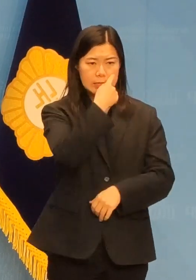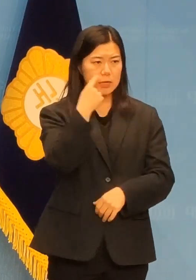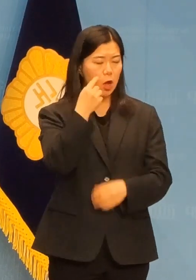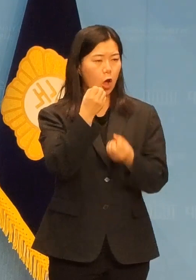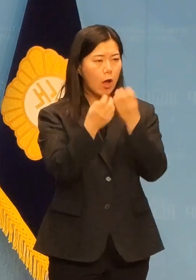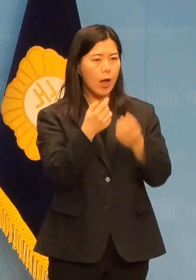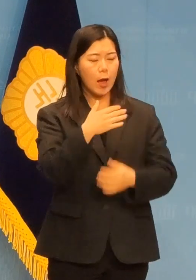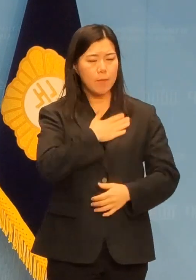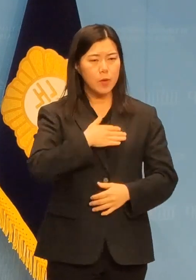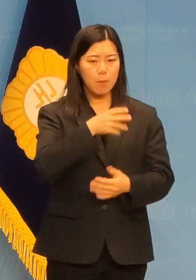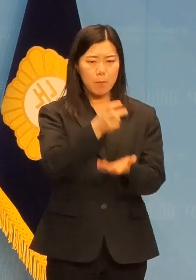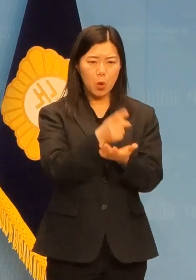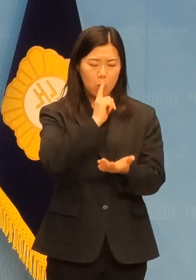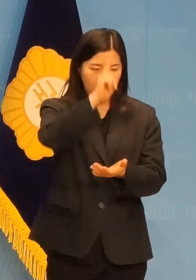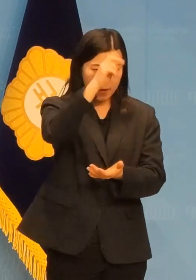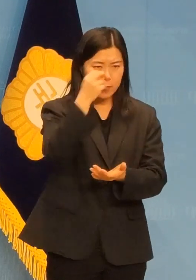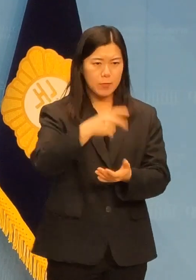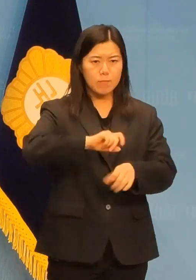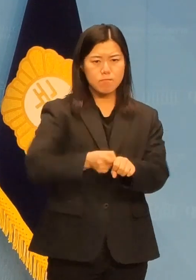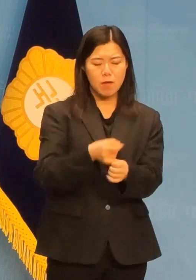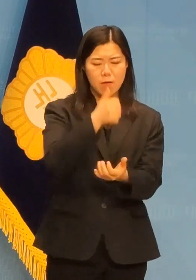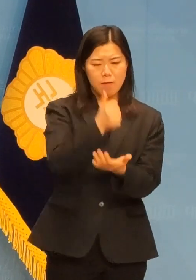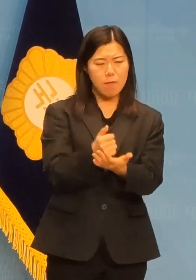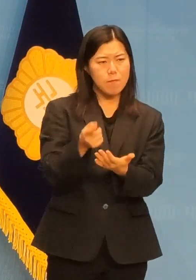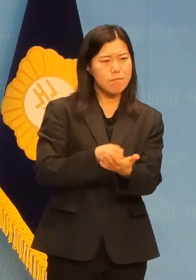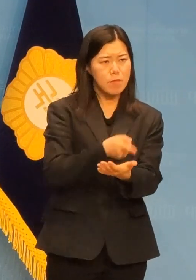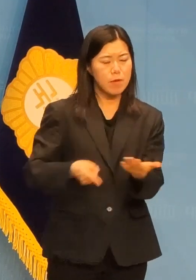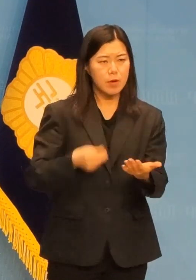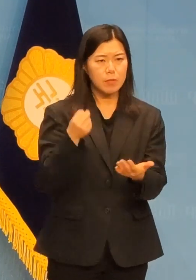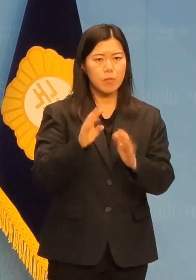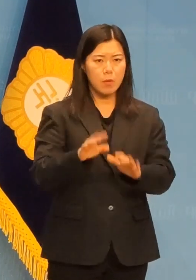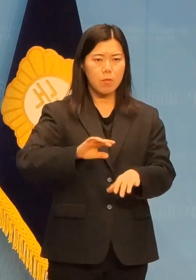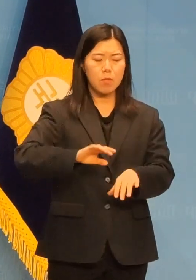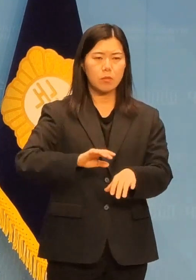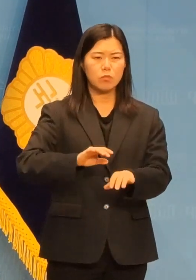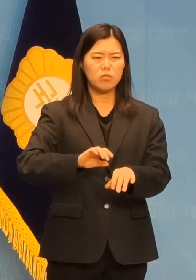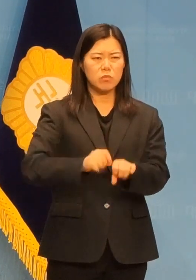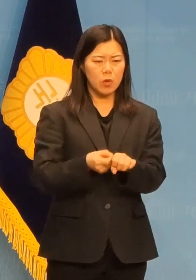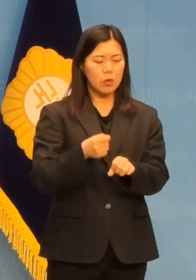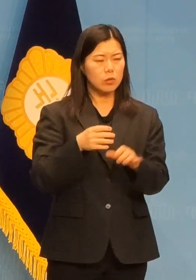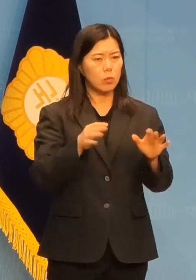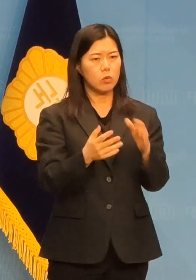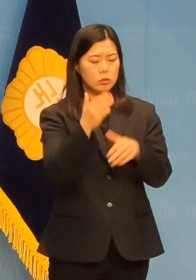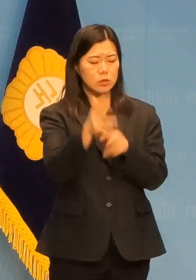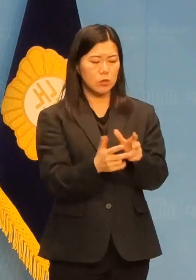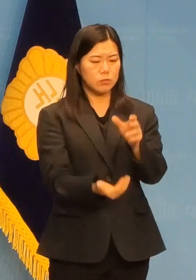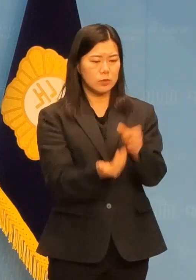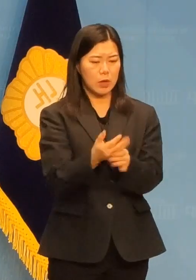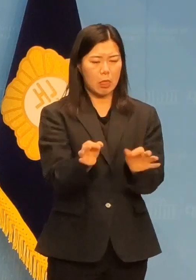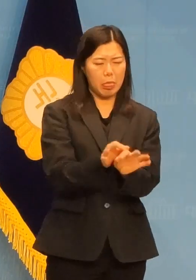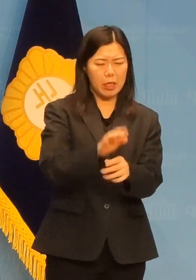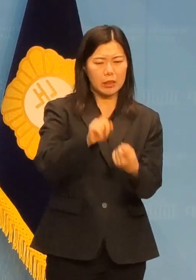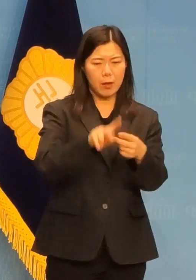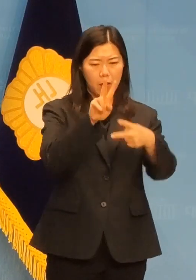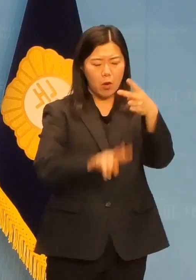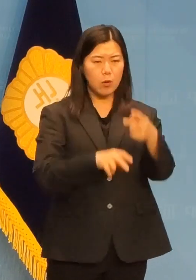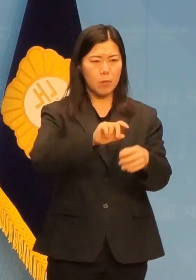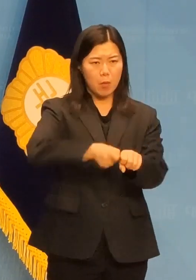포함해 징벌적 손해배상, 기업 페널티 부과, 산업재해 은폐에 대한 형사처벌,